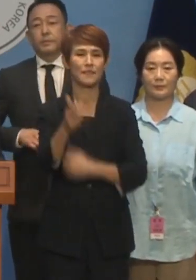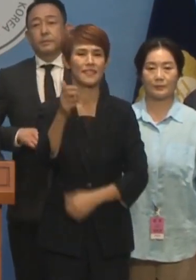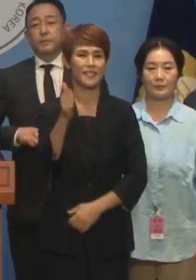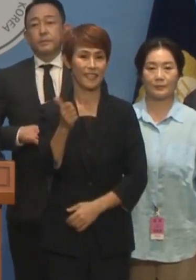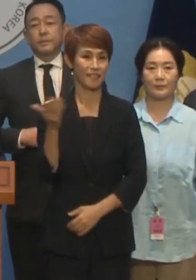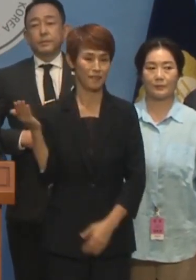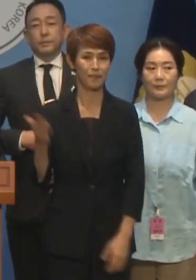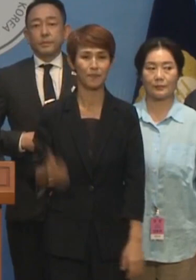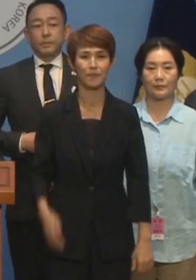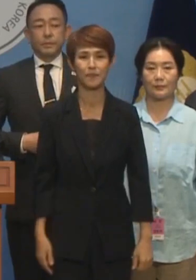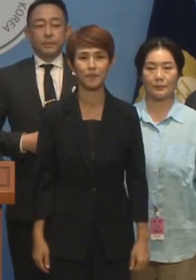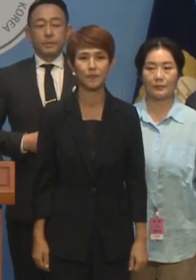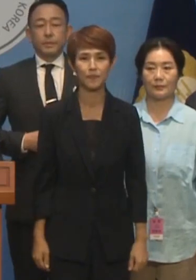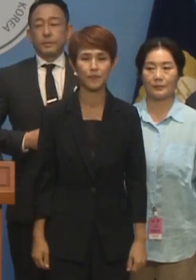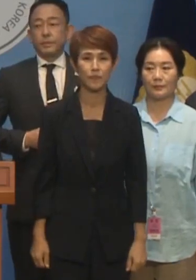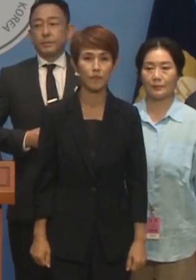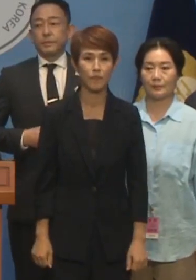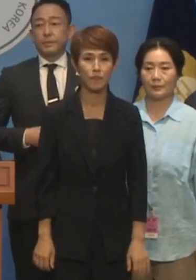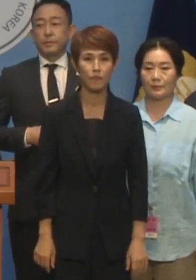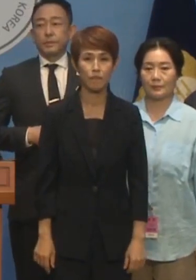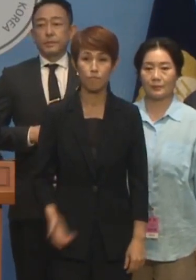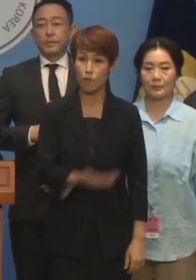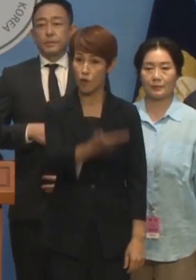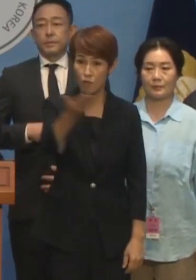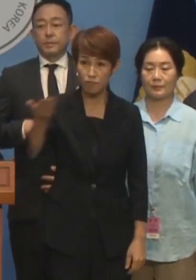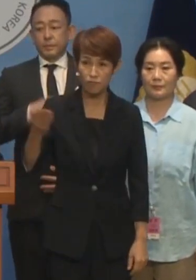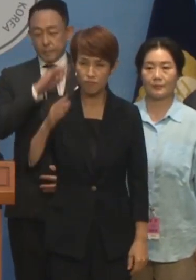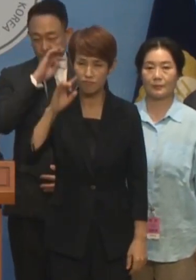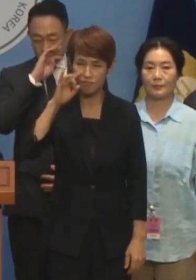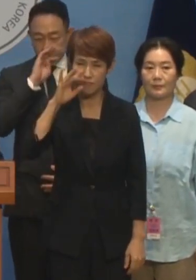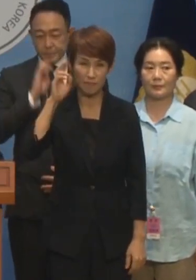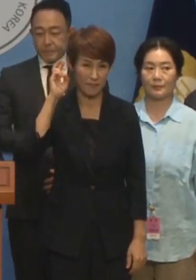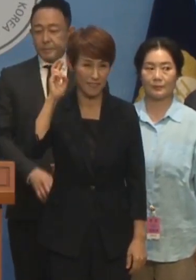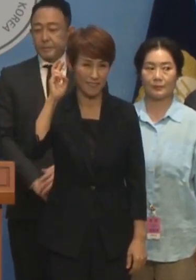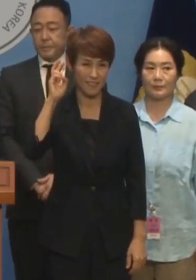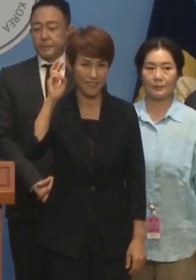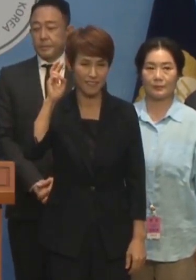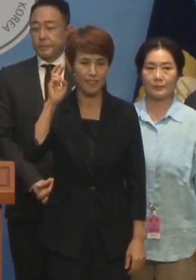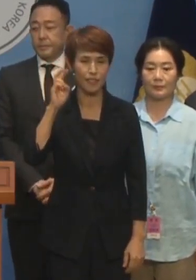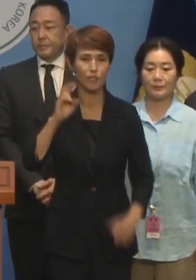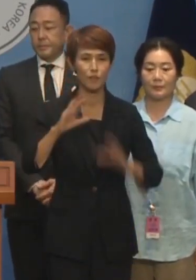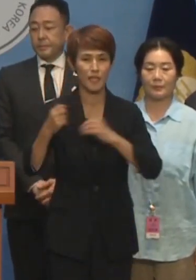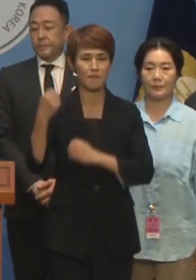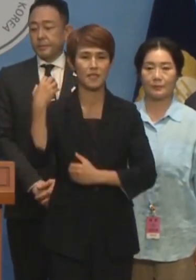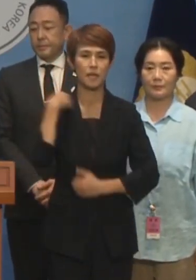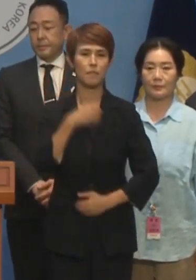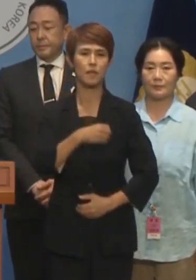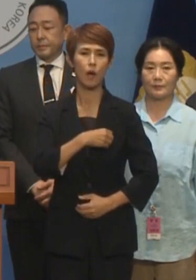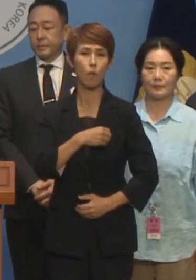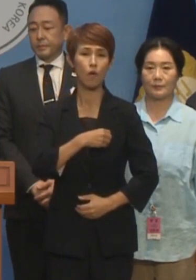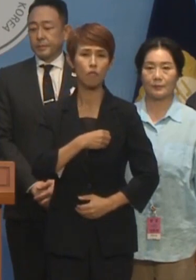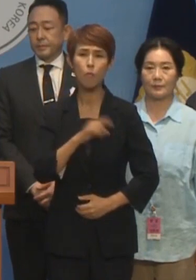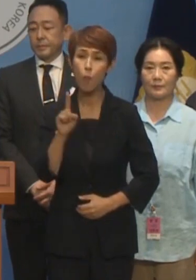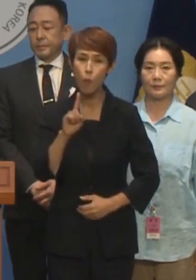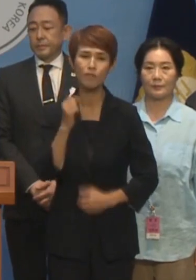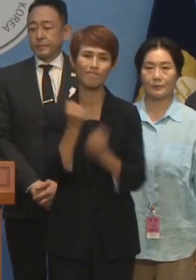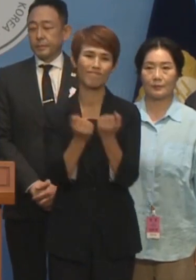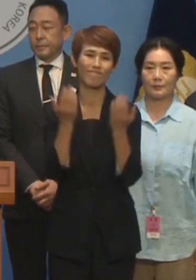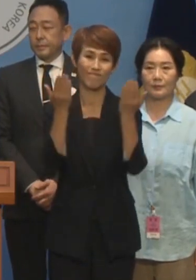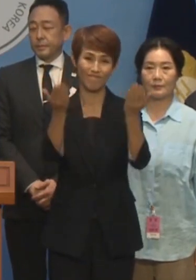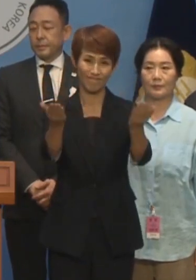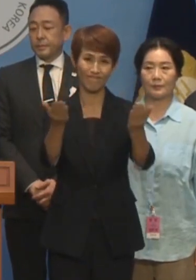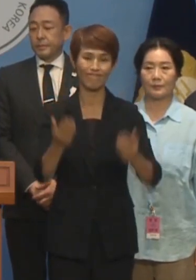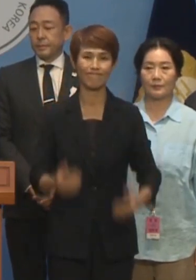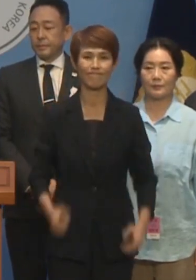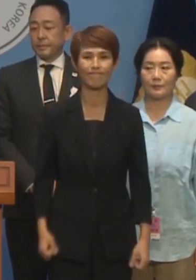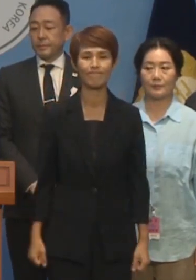김기현입니다. 먼저 기자분들이 궁금해하실 것 같아 국민의힘 책임당원협의회에 대해서 간략히 먼저